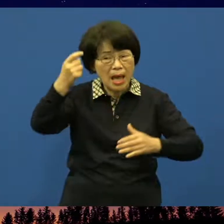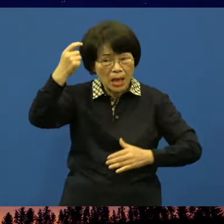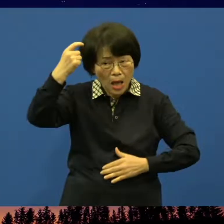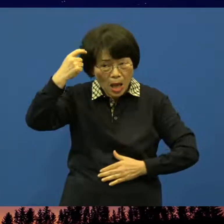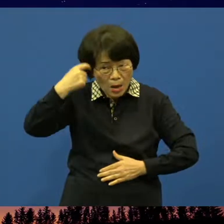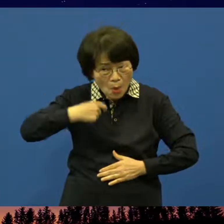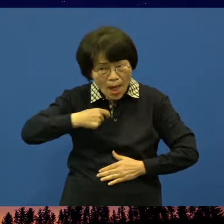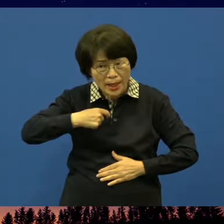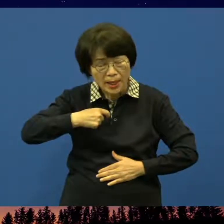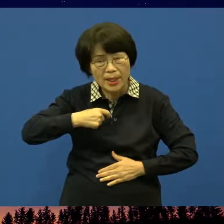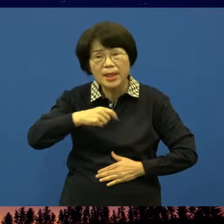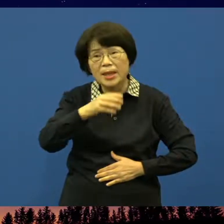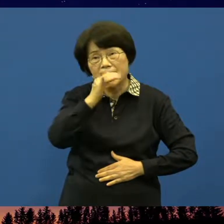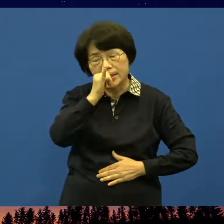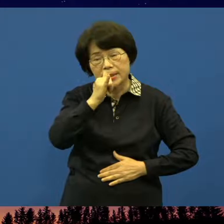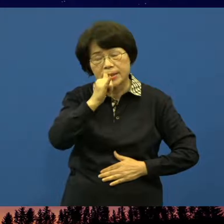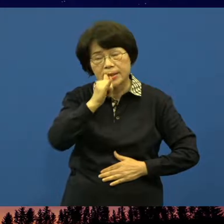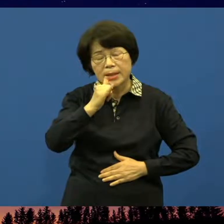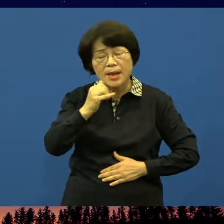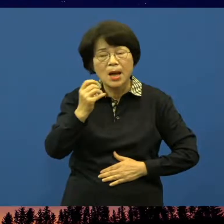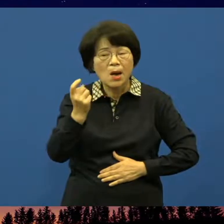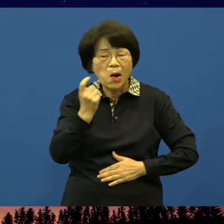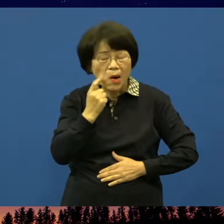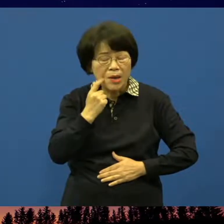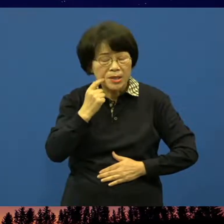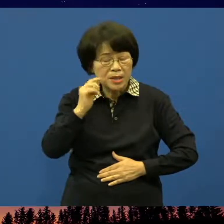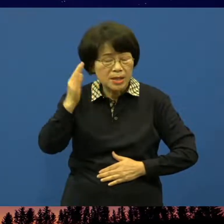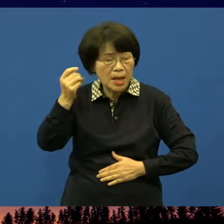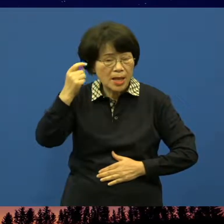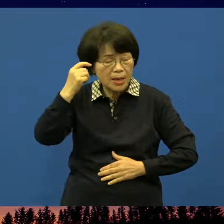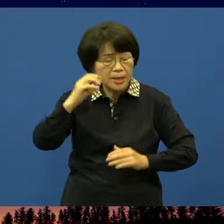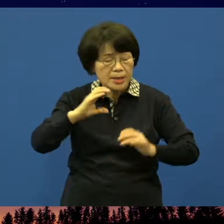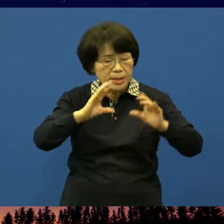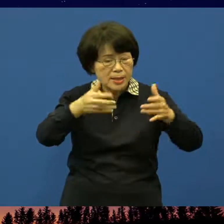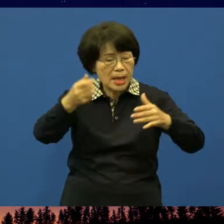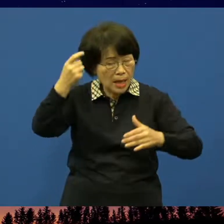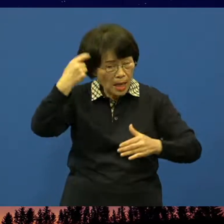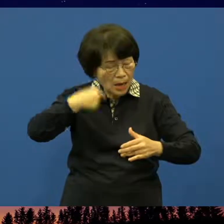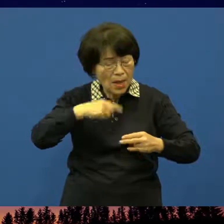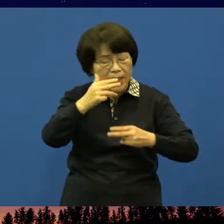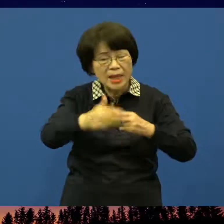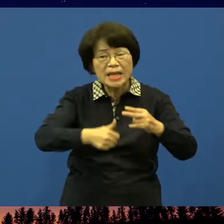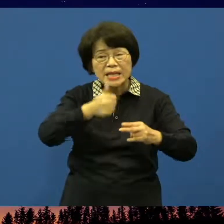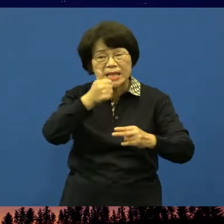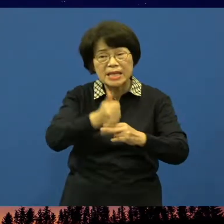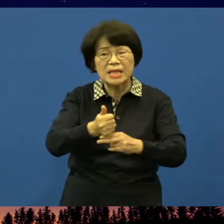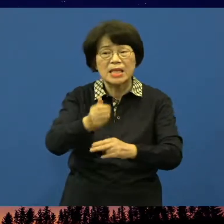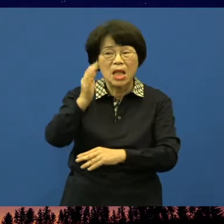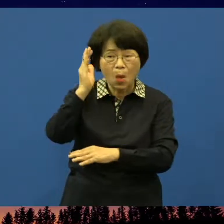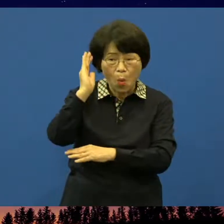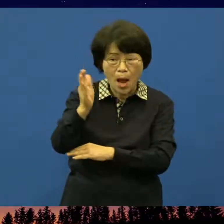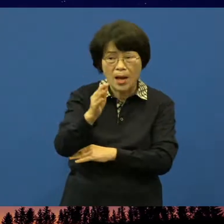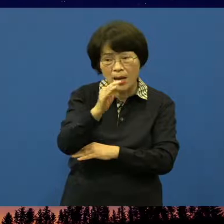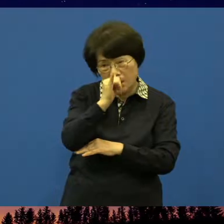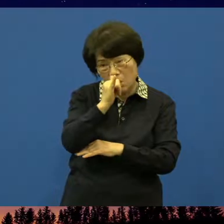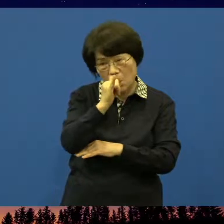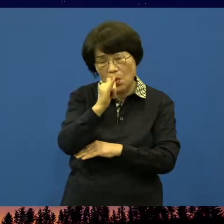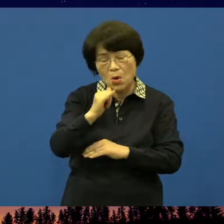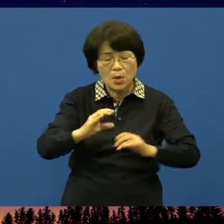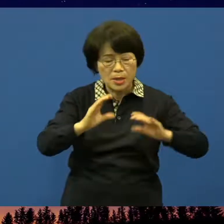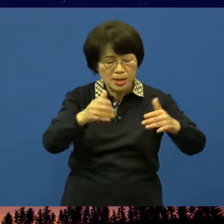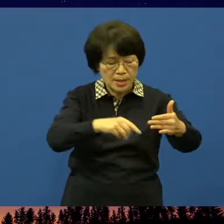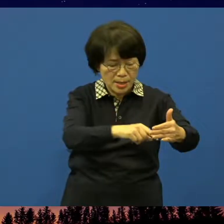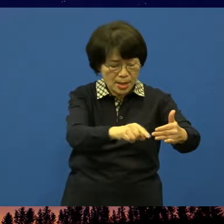세계관의 싸움입니다. 거짓된 세계관들, 잘못된 신화들. 여러분, 세상 속에 참된 것들이